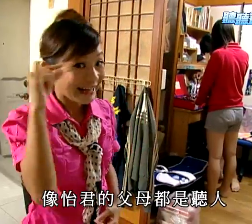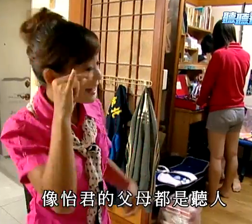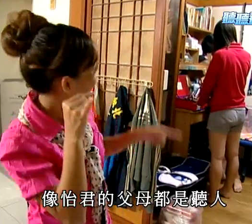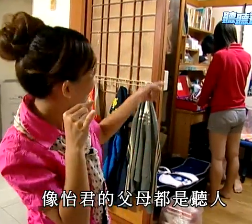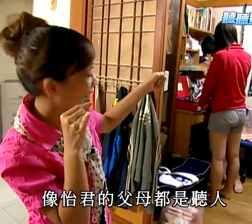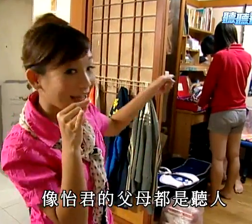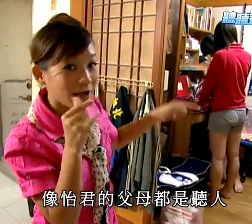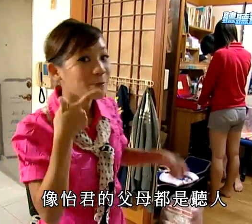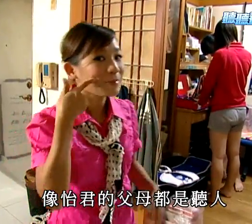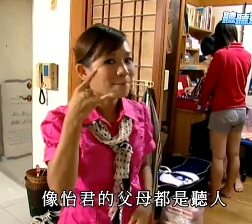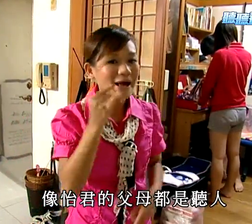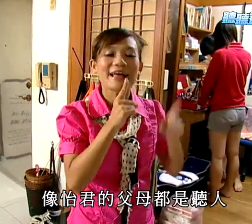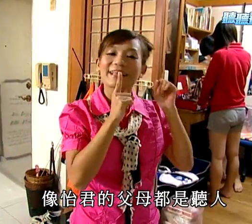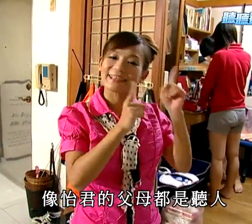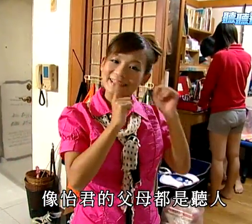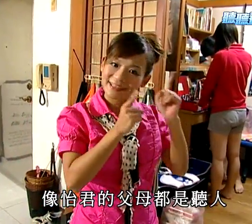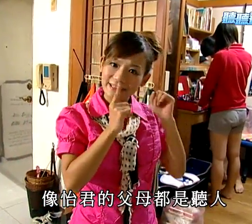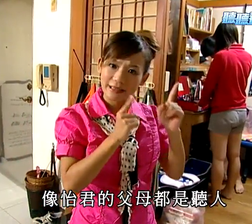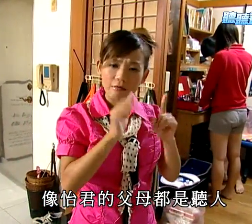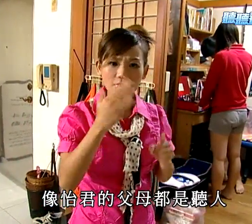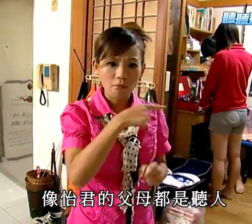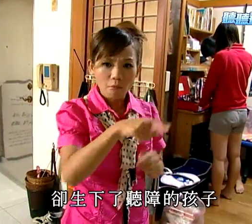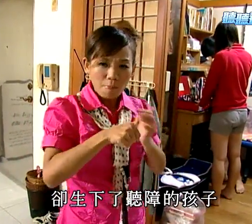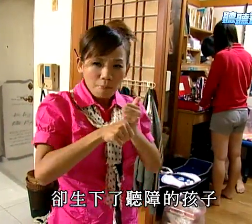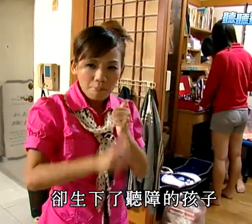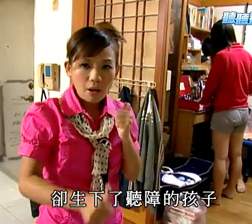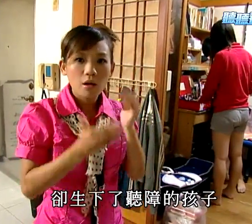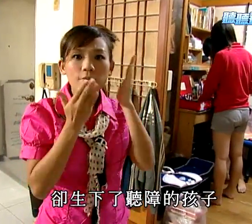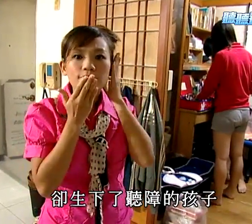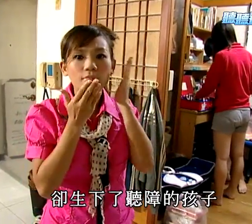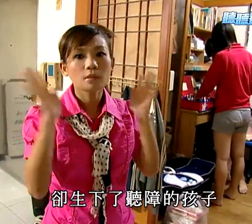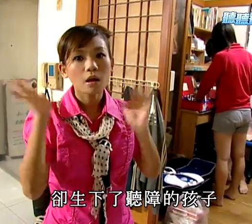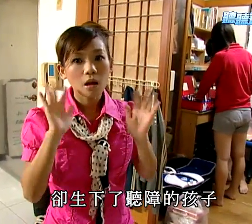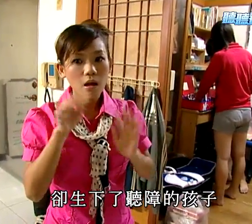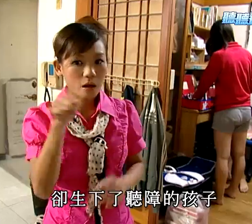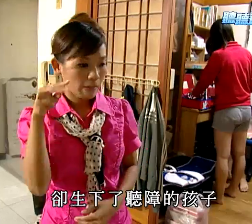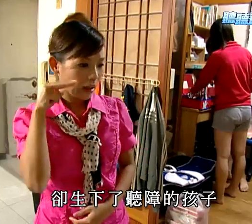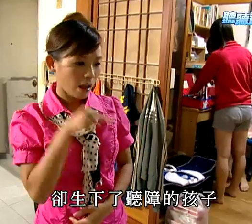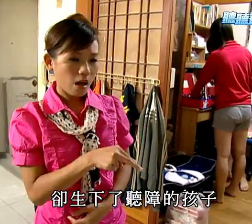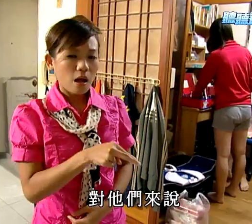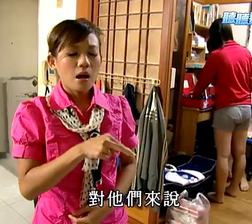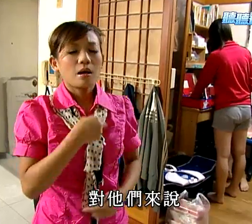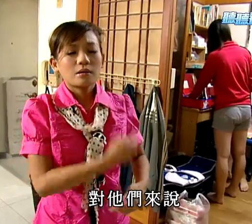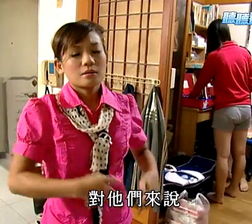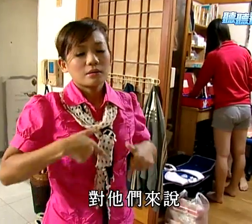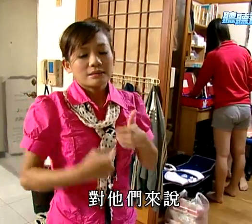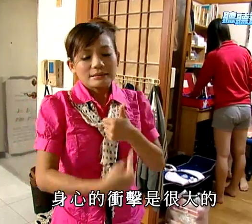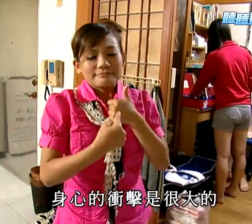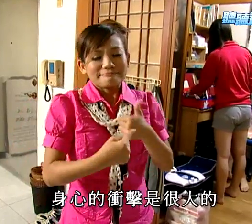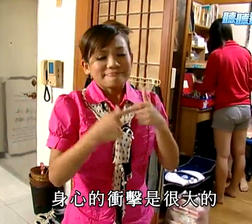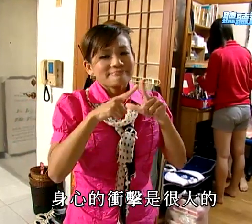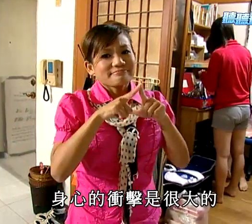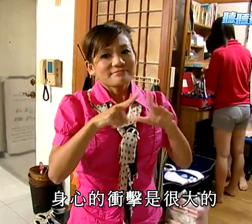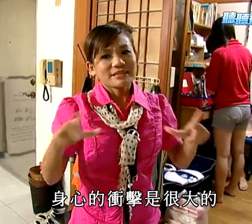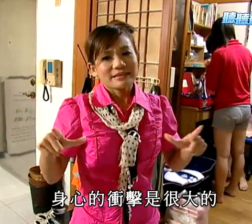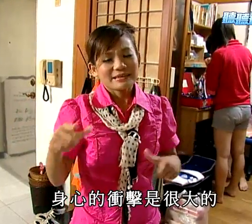怡君的父母都是听人，却生下了听障的孩子，对他们来说身心的冲击是很大